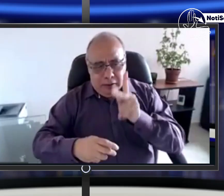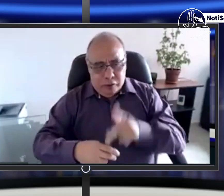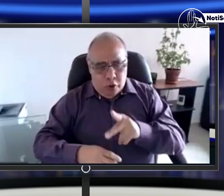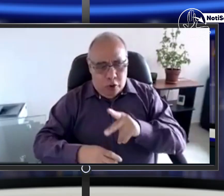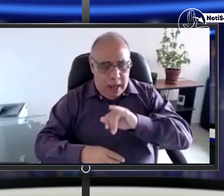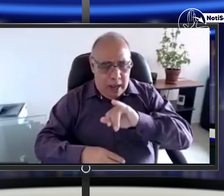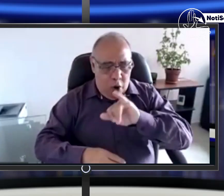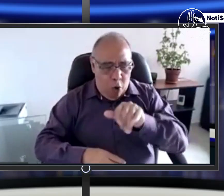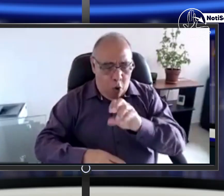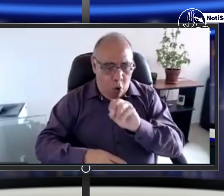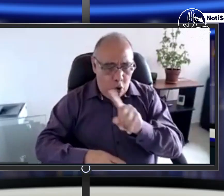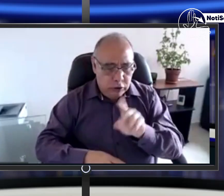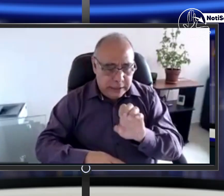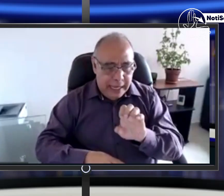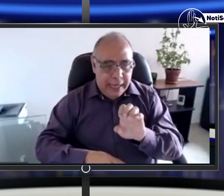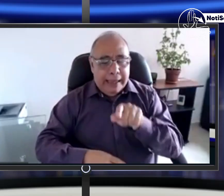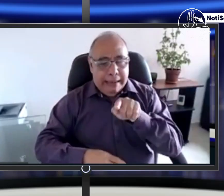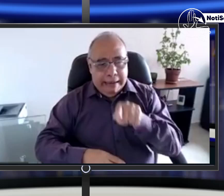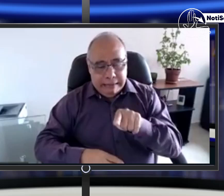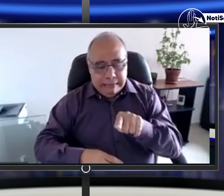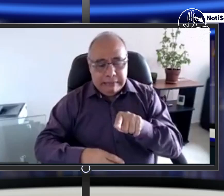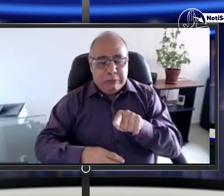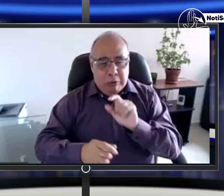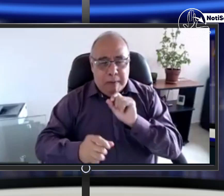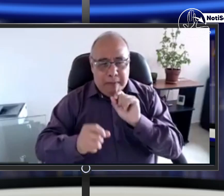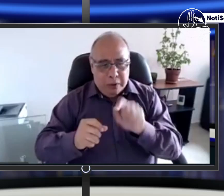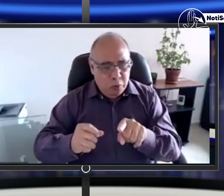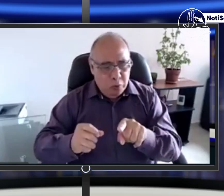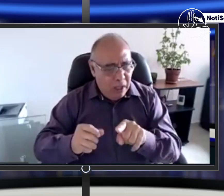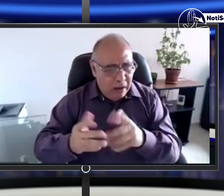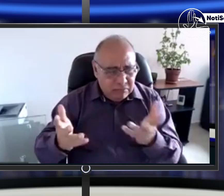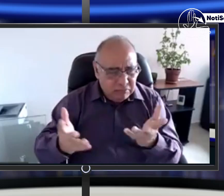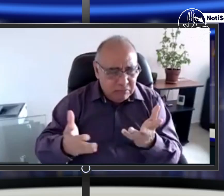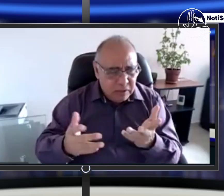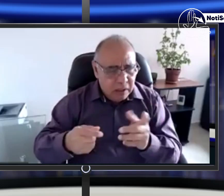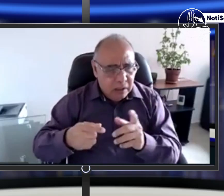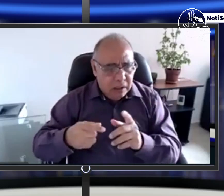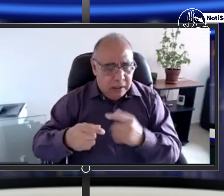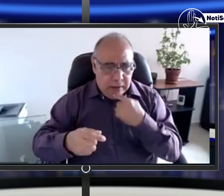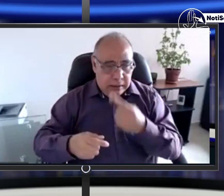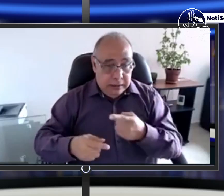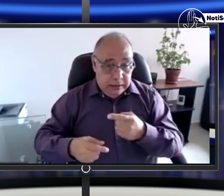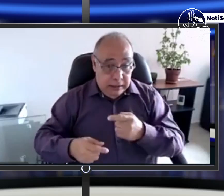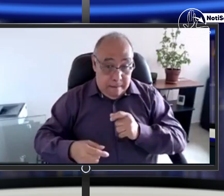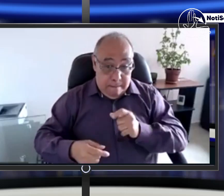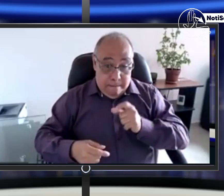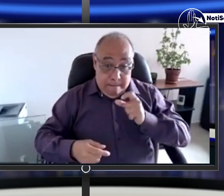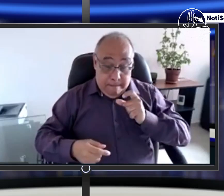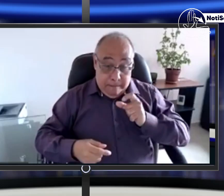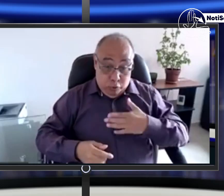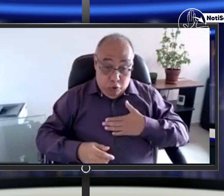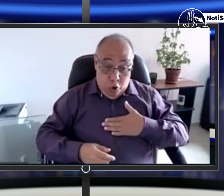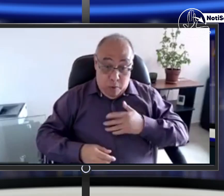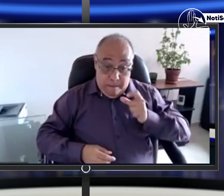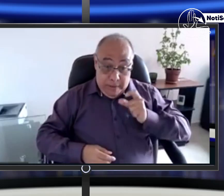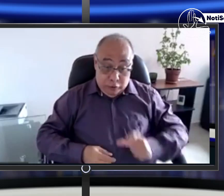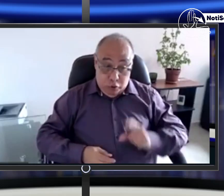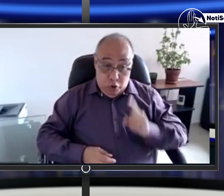que estaba aquí en nuestro Facebook Live. José Humberto Lozano pregunta lo siguiente, dice,